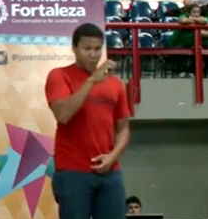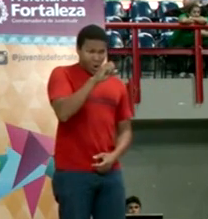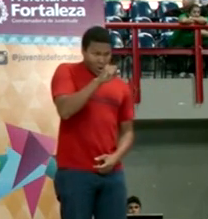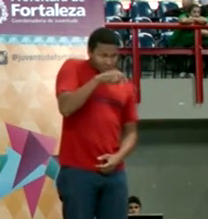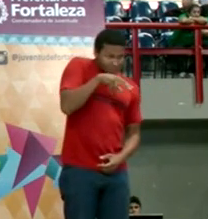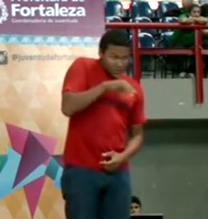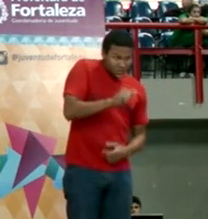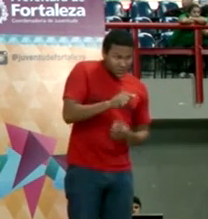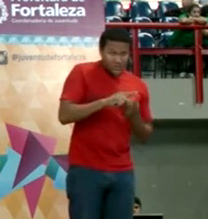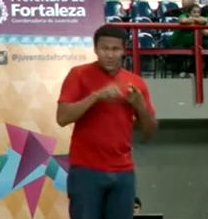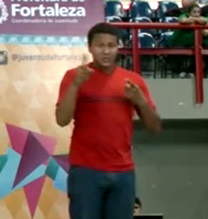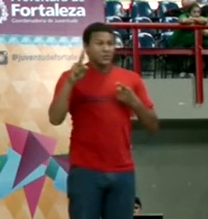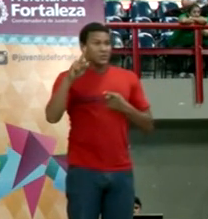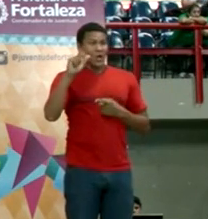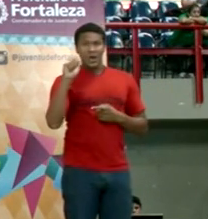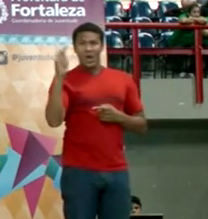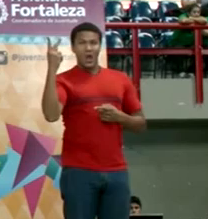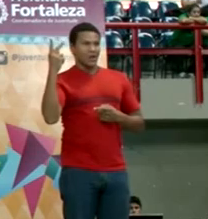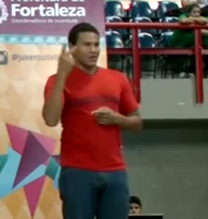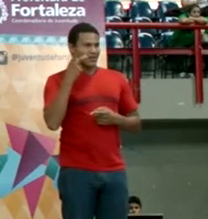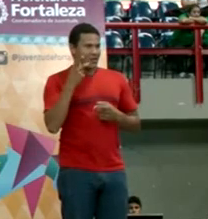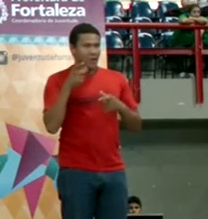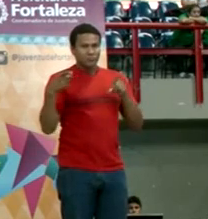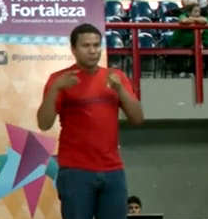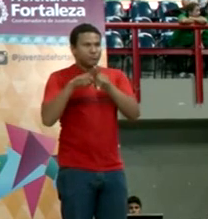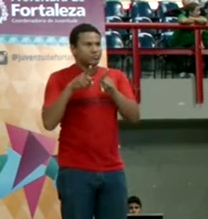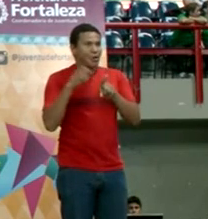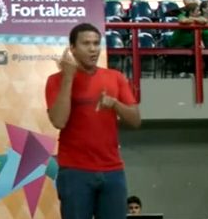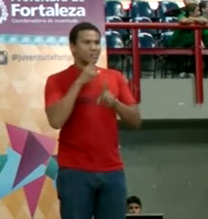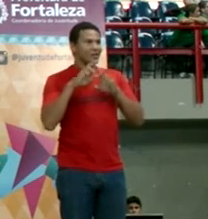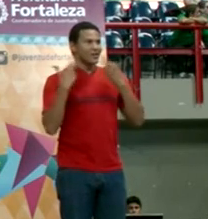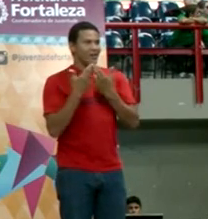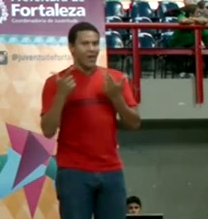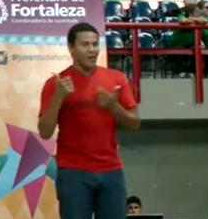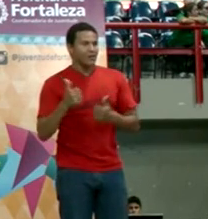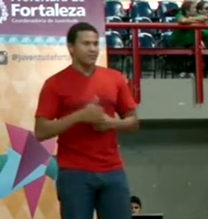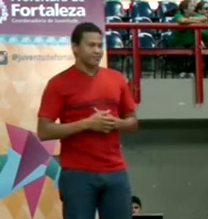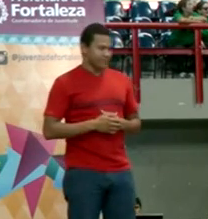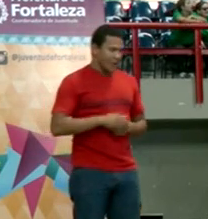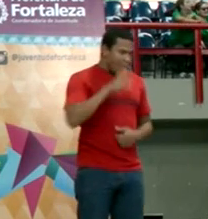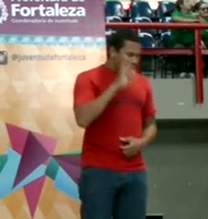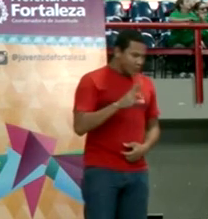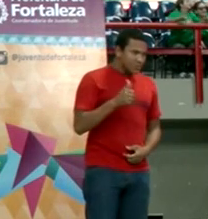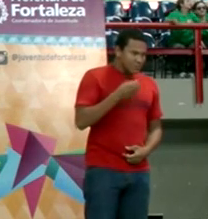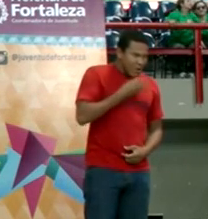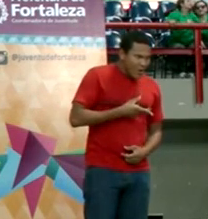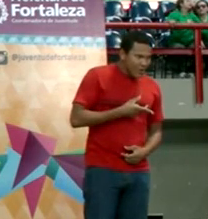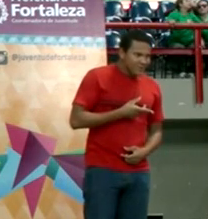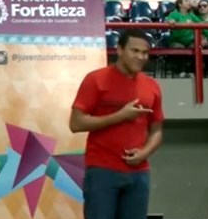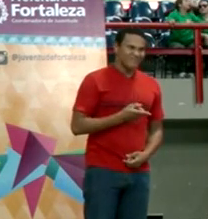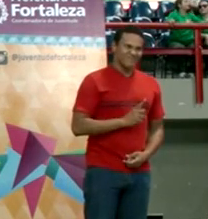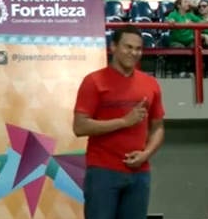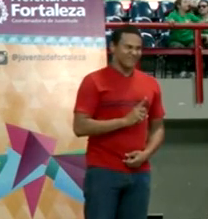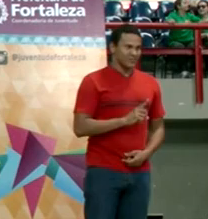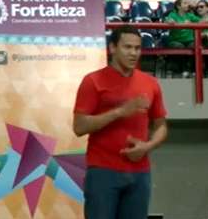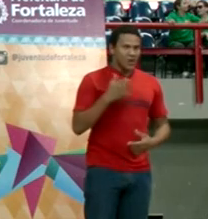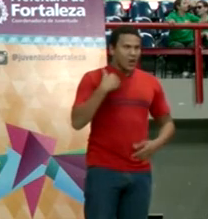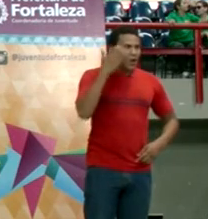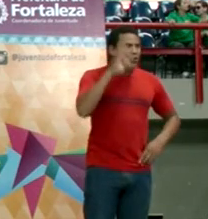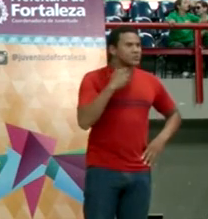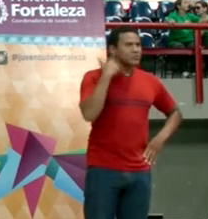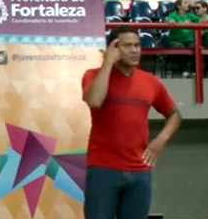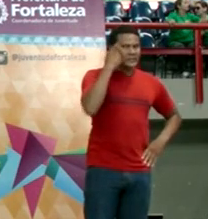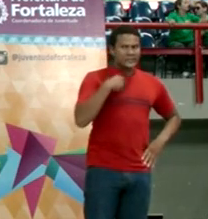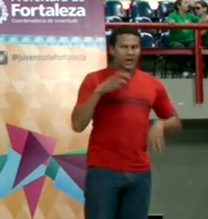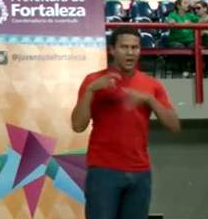são aliadas. É bom para a Rússia? De jeito nenhum. O que é que a Rússia pensou? Eu tenho que impedir que essa reunião dê certo. Ela